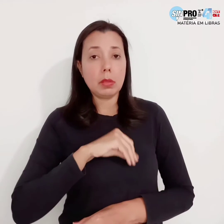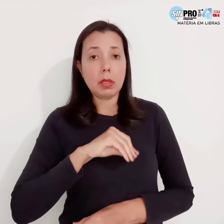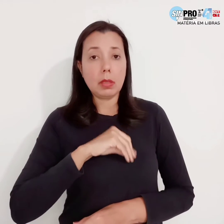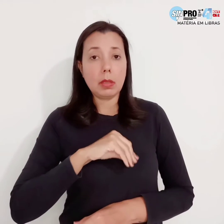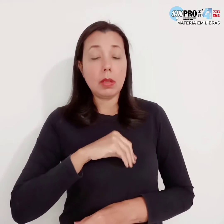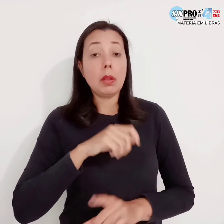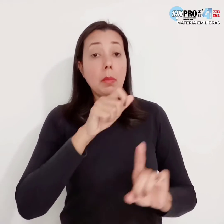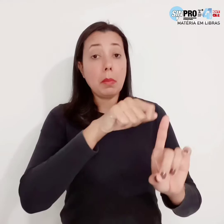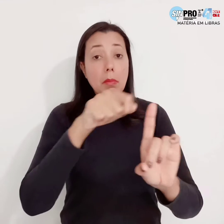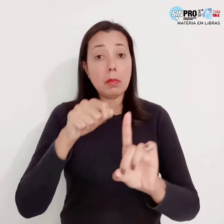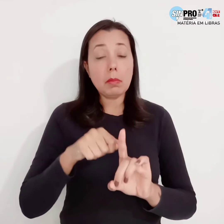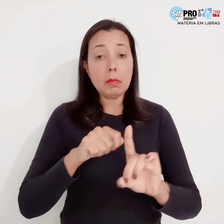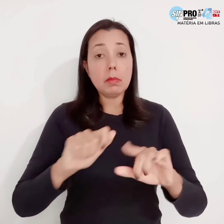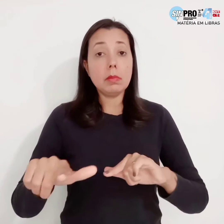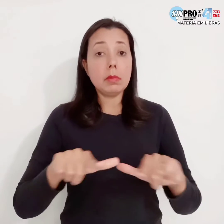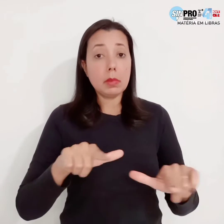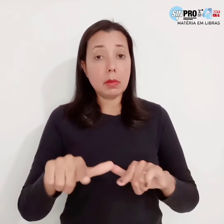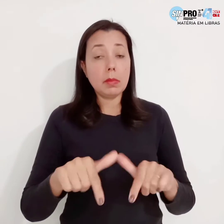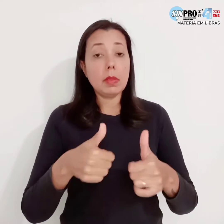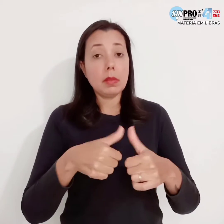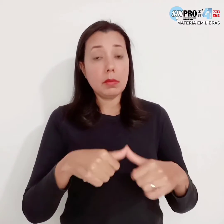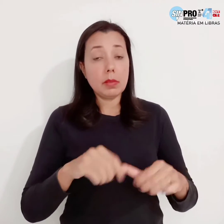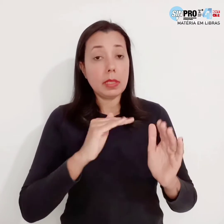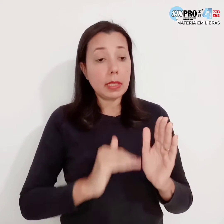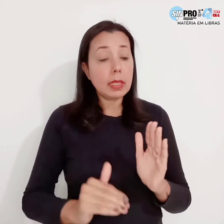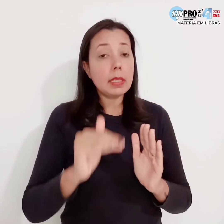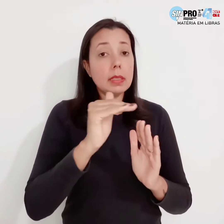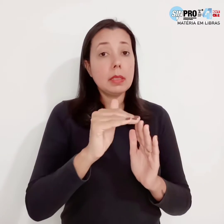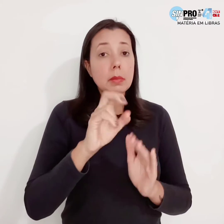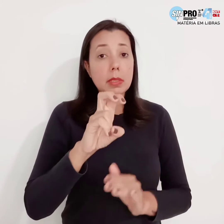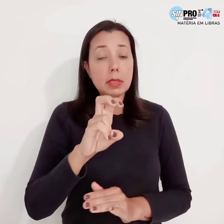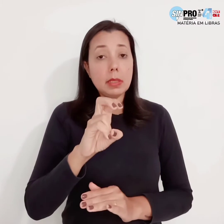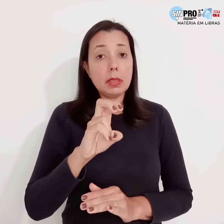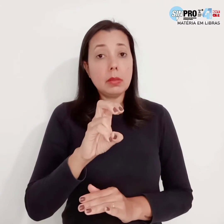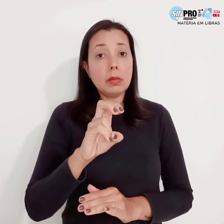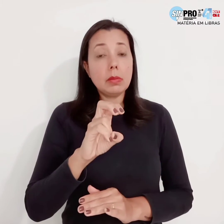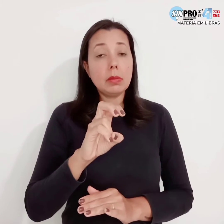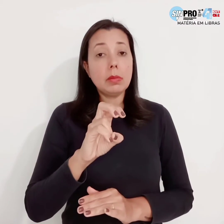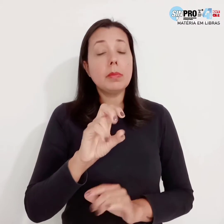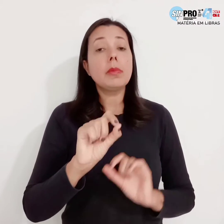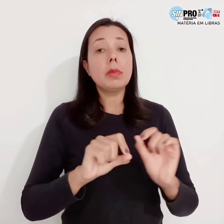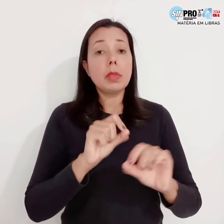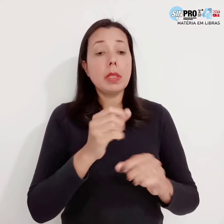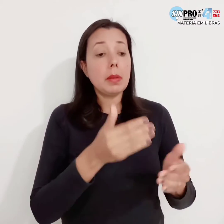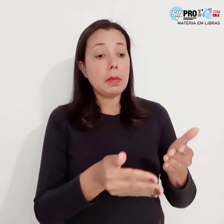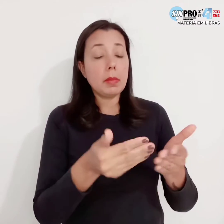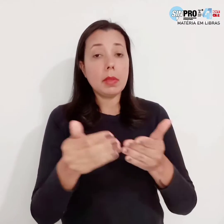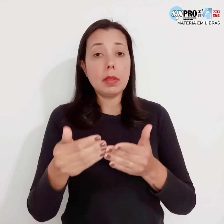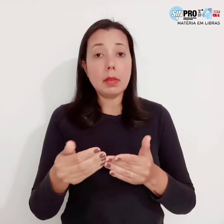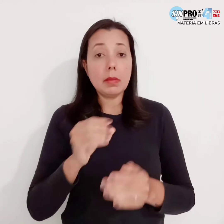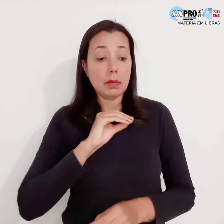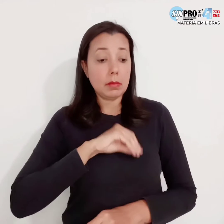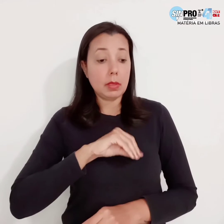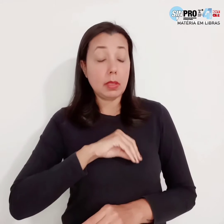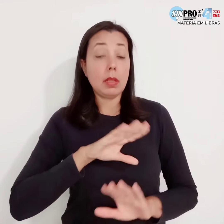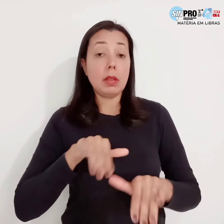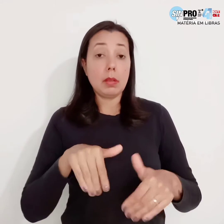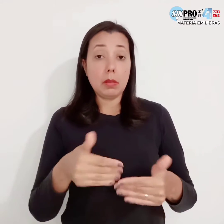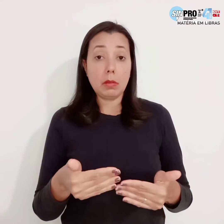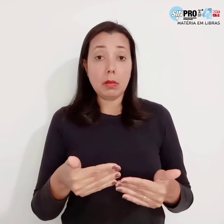mensal com o trabalho fica acima de 5 salários mínimos perderam renda no quarto